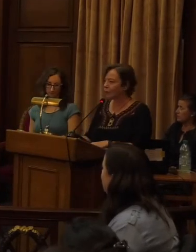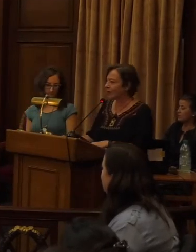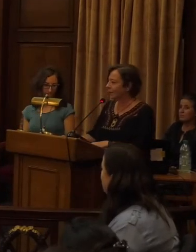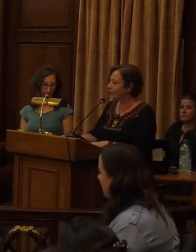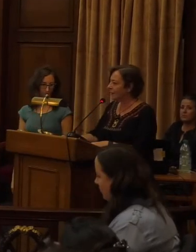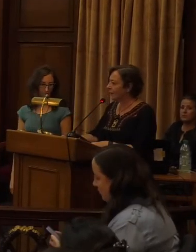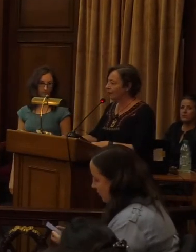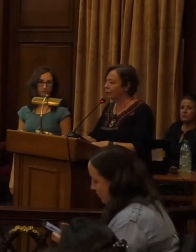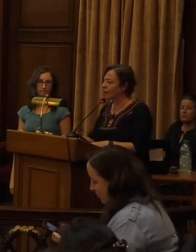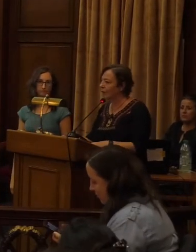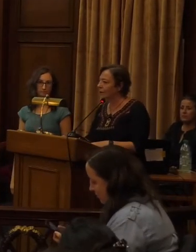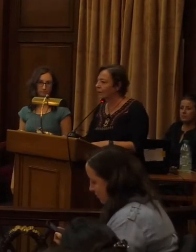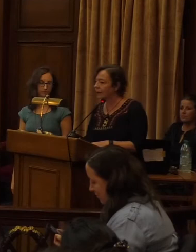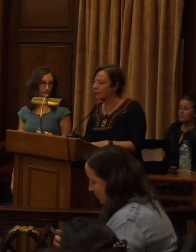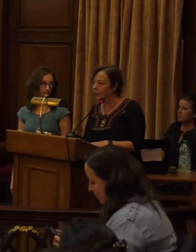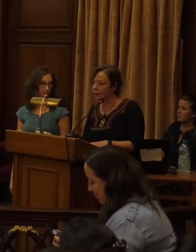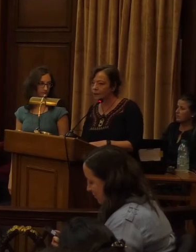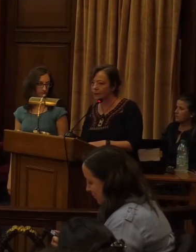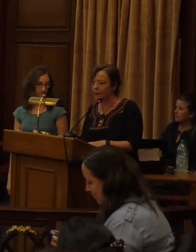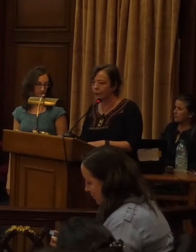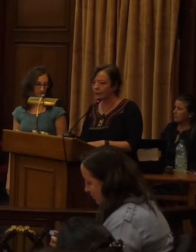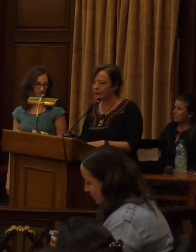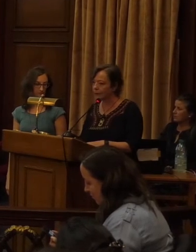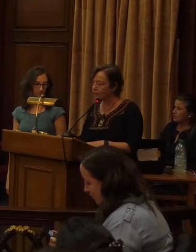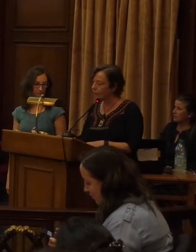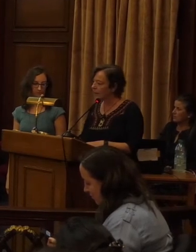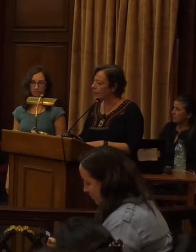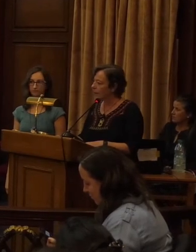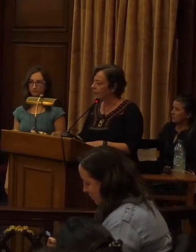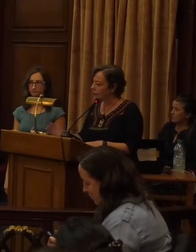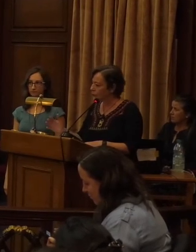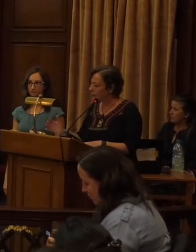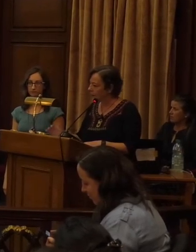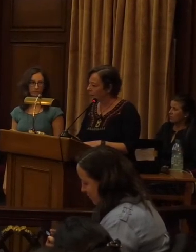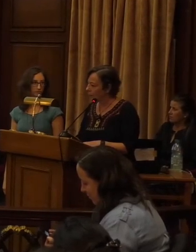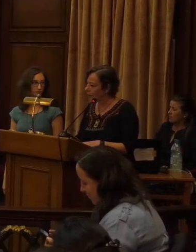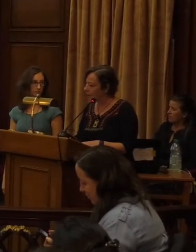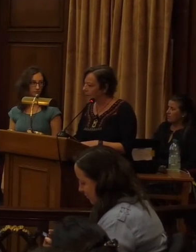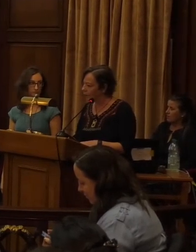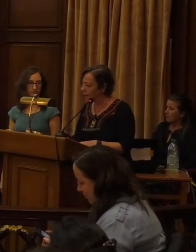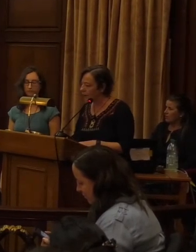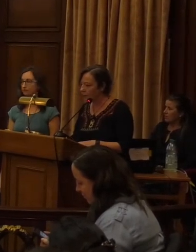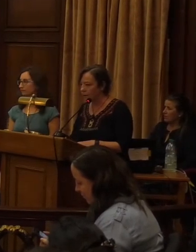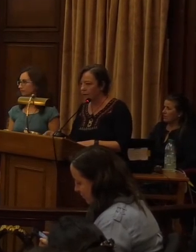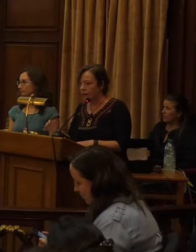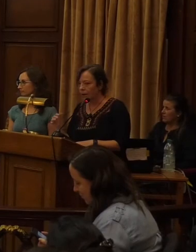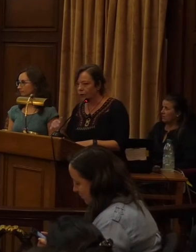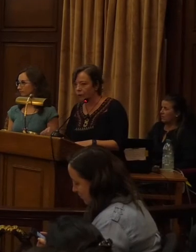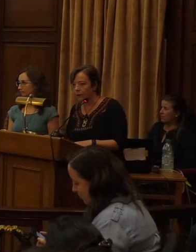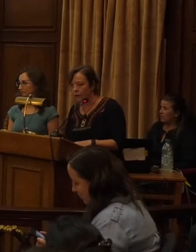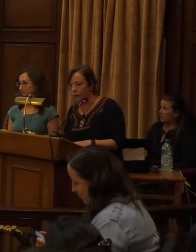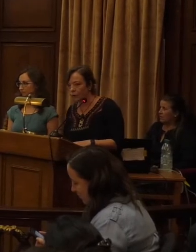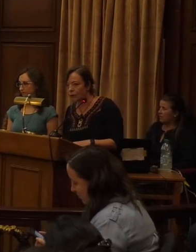En primer lugar, saludar a las autoridades centrales de la universidad, a las autoridades de la Facultad de Psicología,